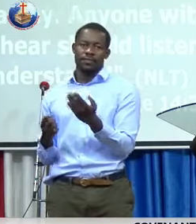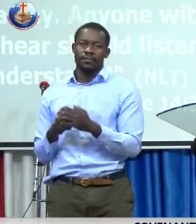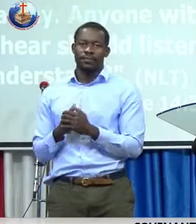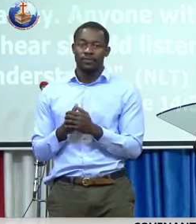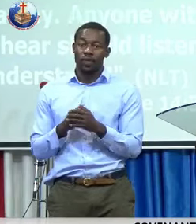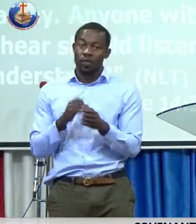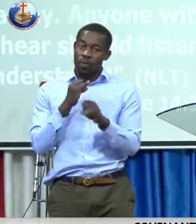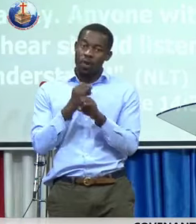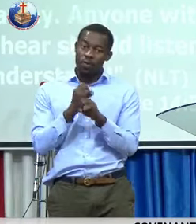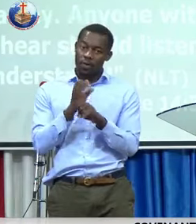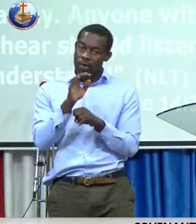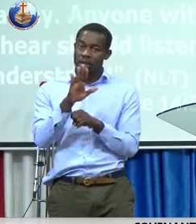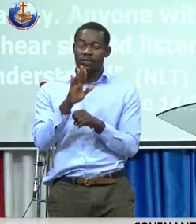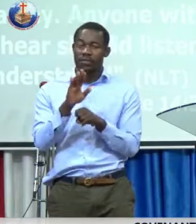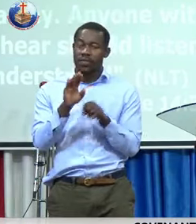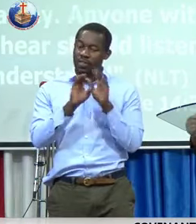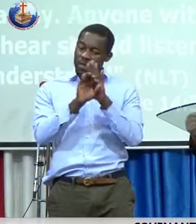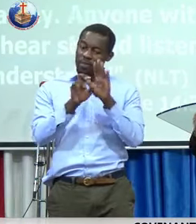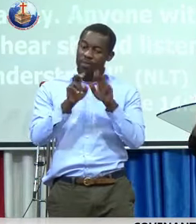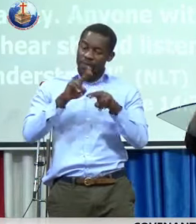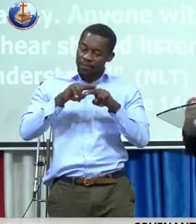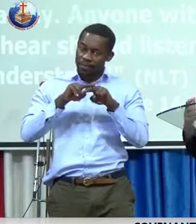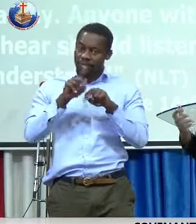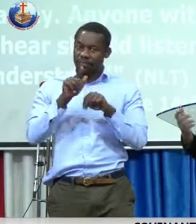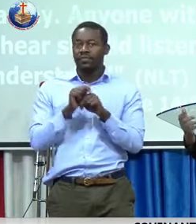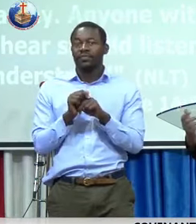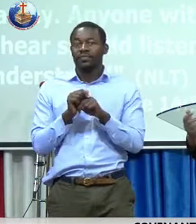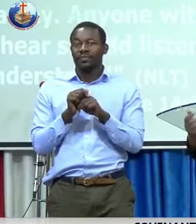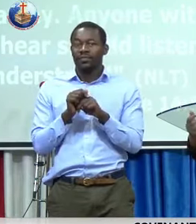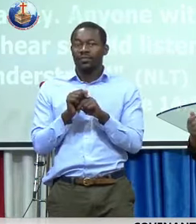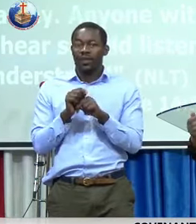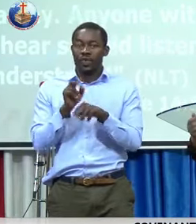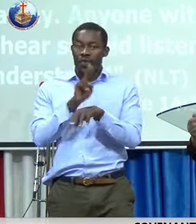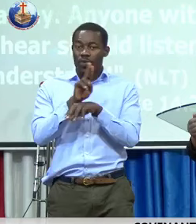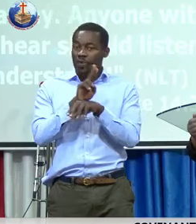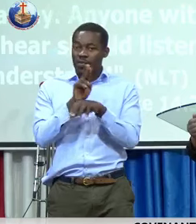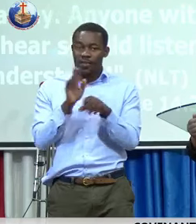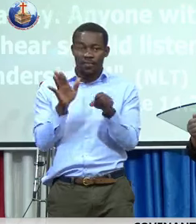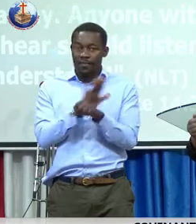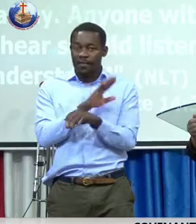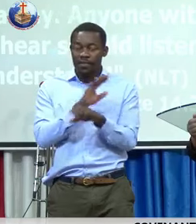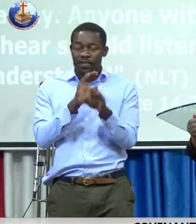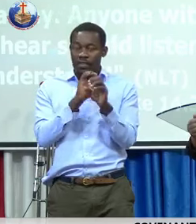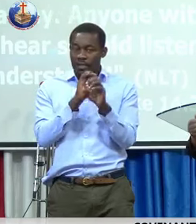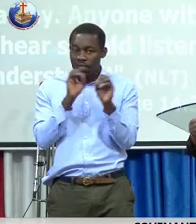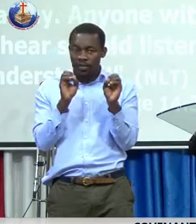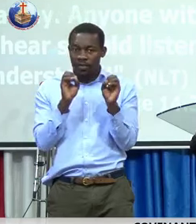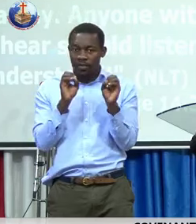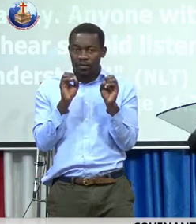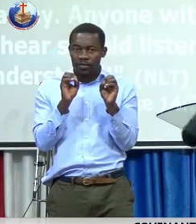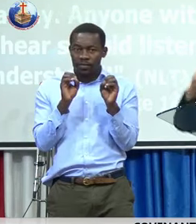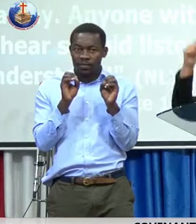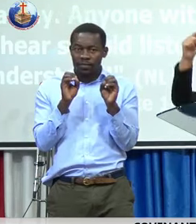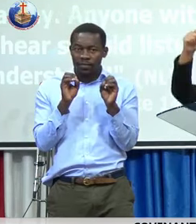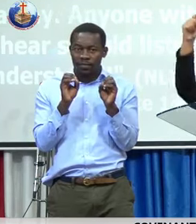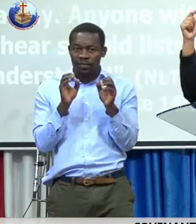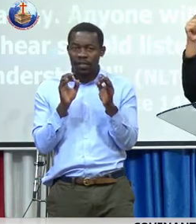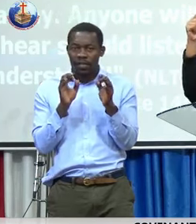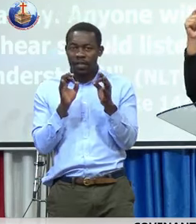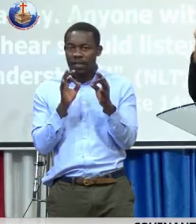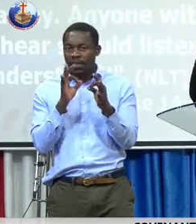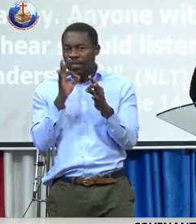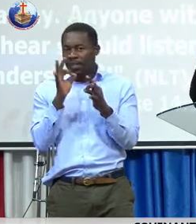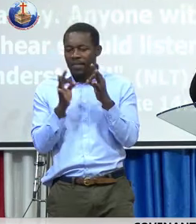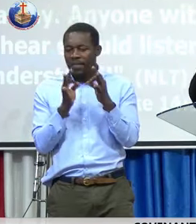ndio kazi ya chumvi ile ya mbolea. And we are of no use. Na hatuna hakuna kazi. If we are not in